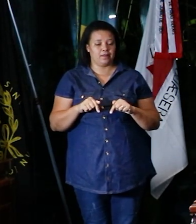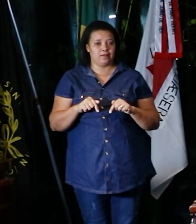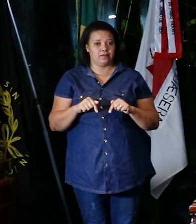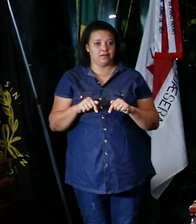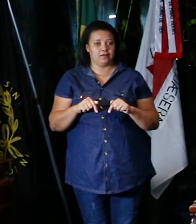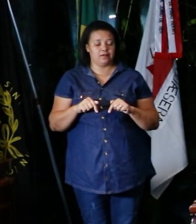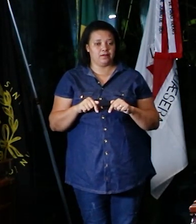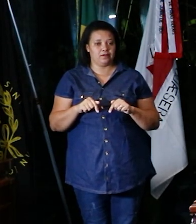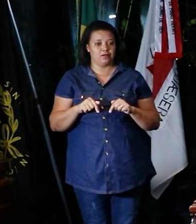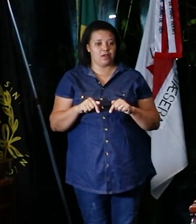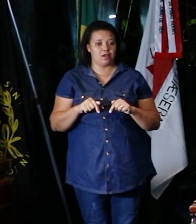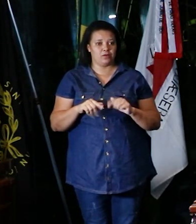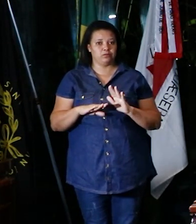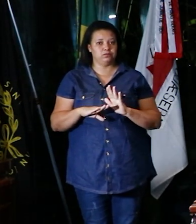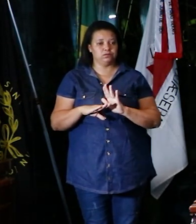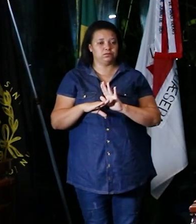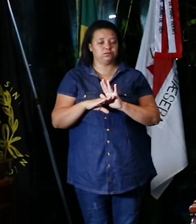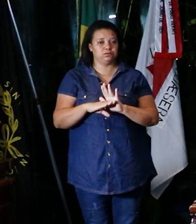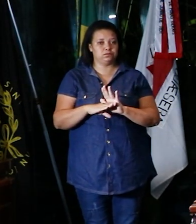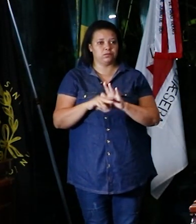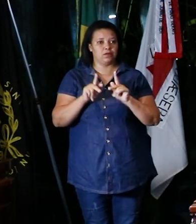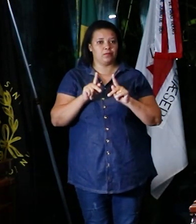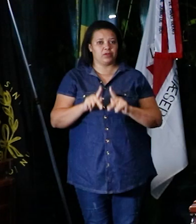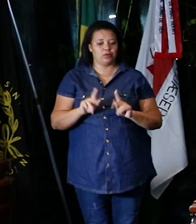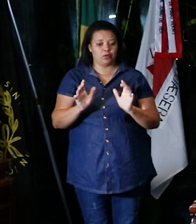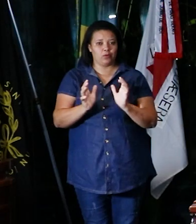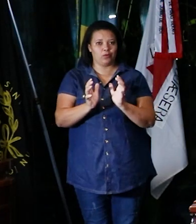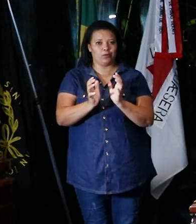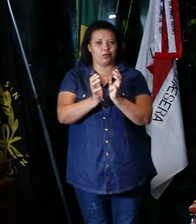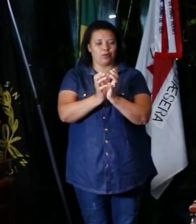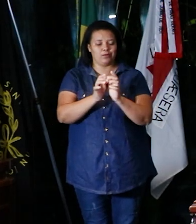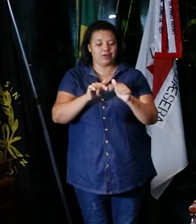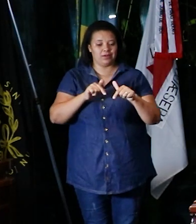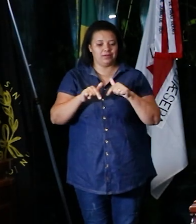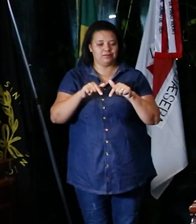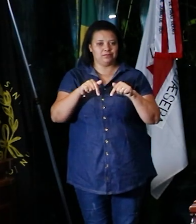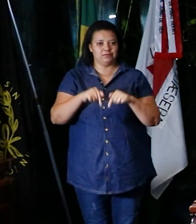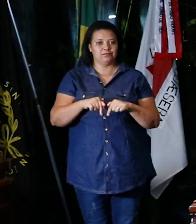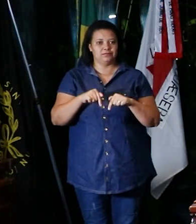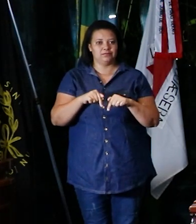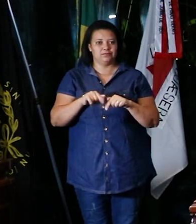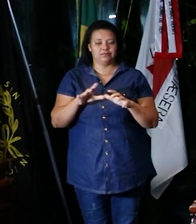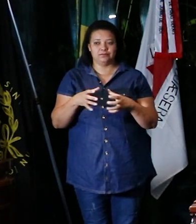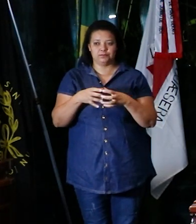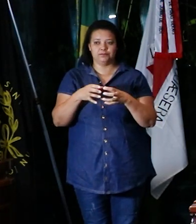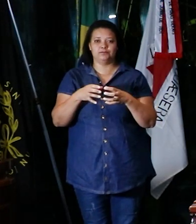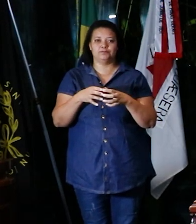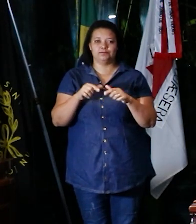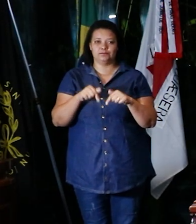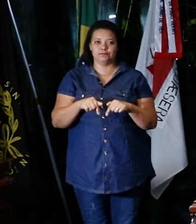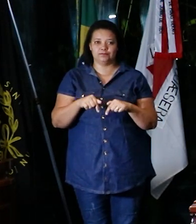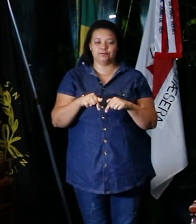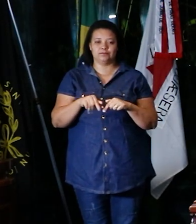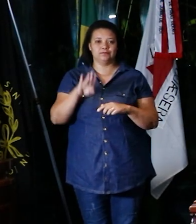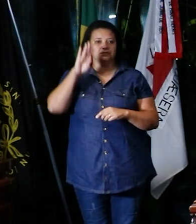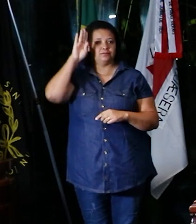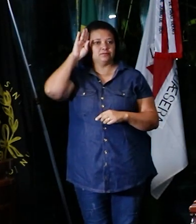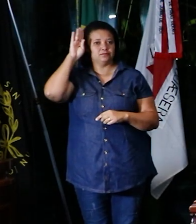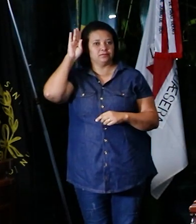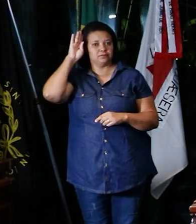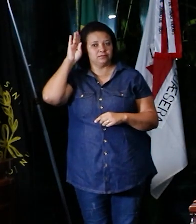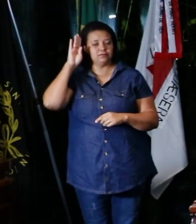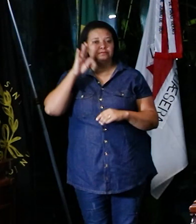colaboração das pessoas do time, da equipe da Academia Mineira de Letras, a